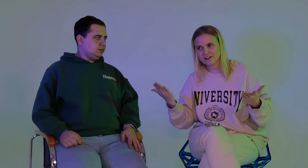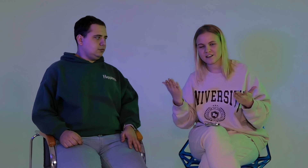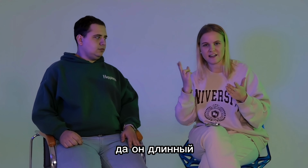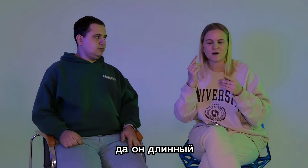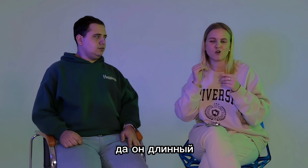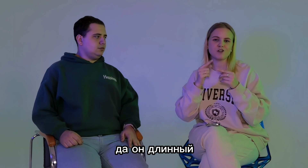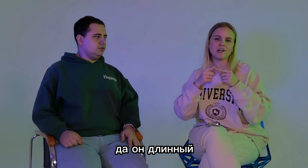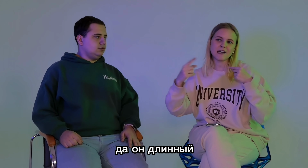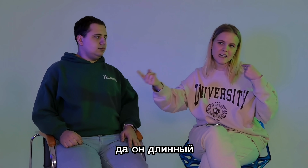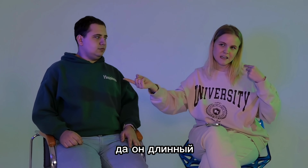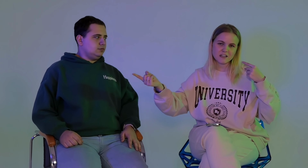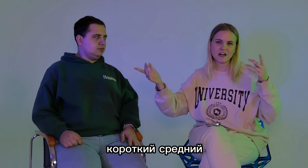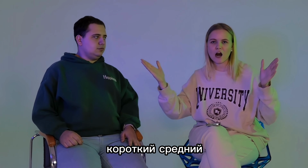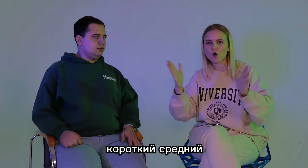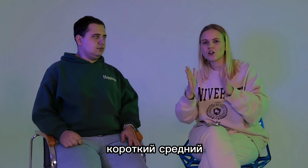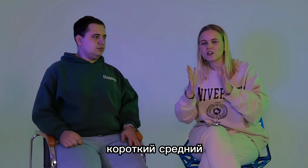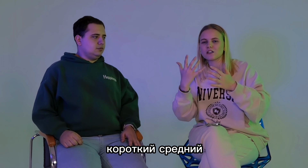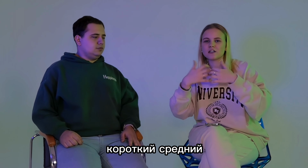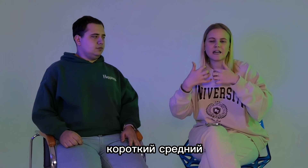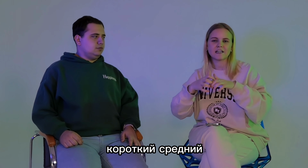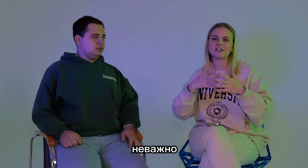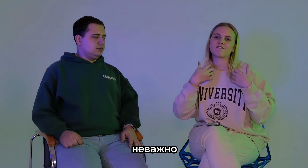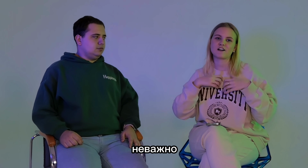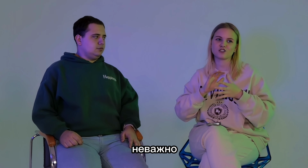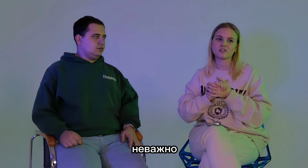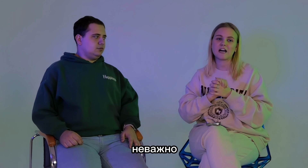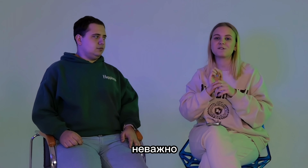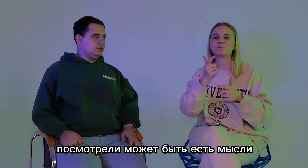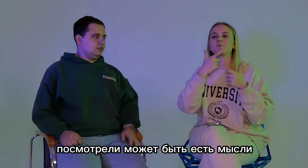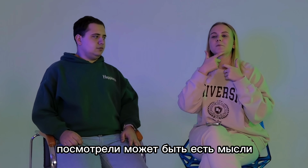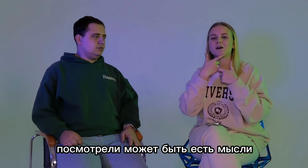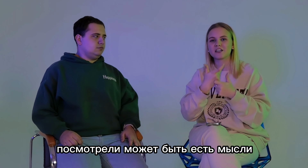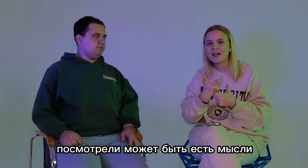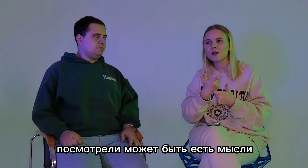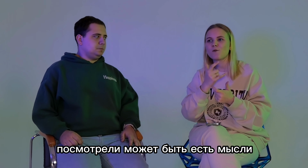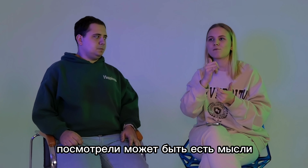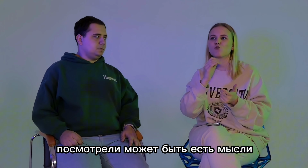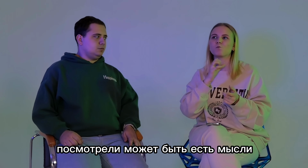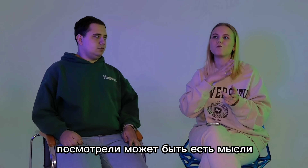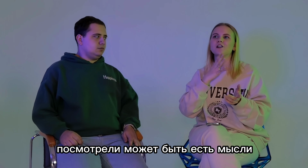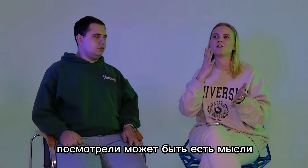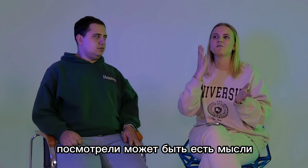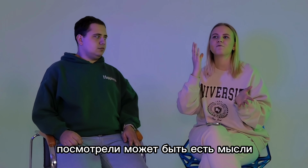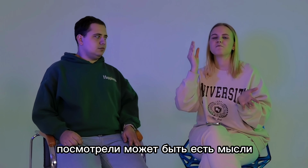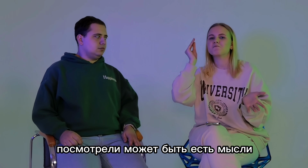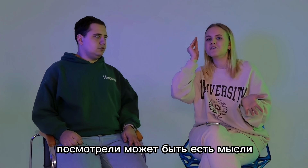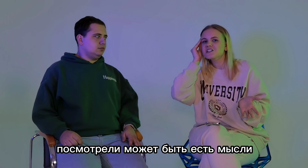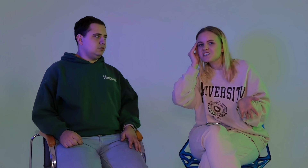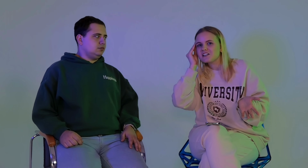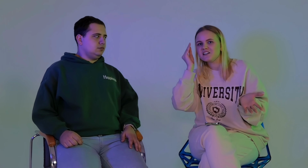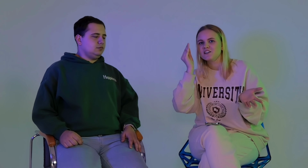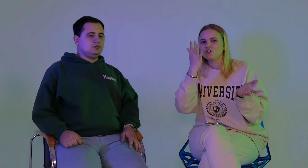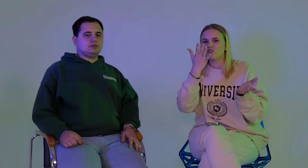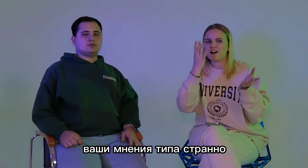наш ролик, да, он длинный, короткий, средний, неважно, главное, смотрели, у вас были мысли,